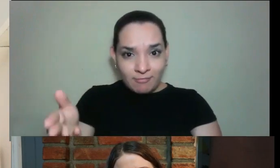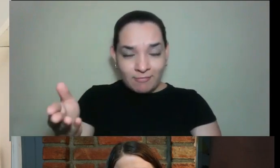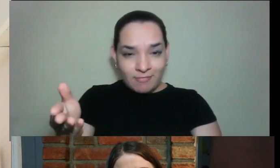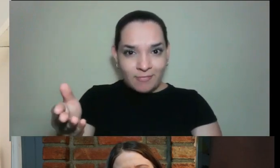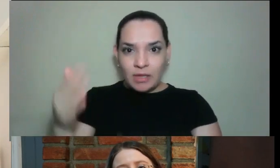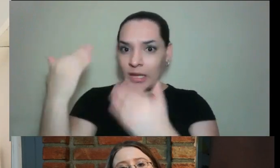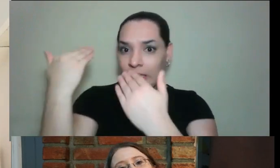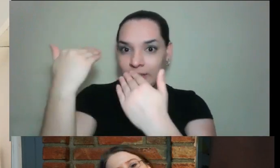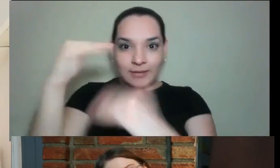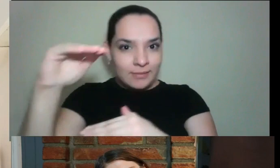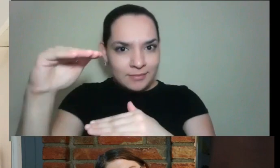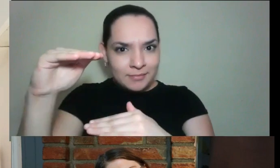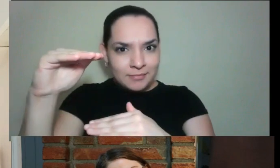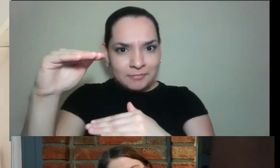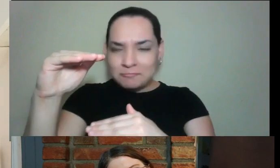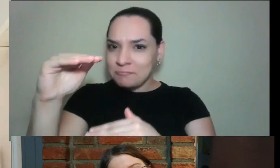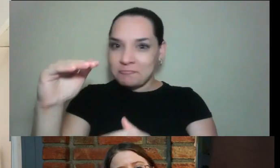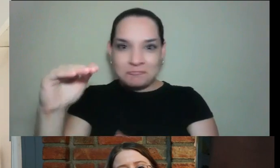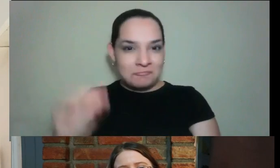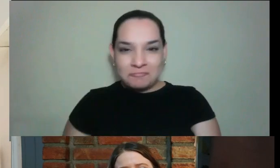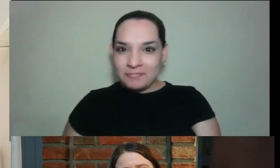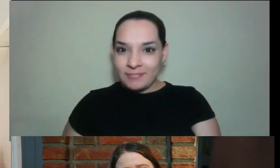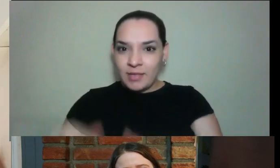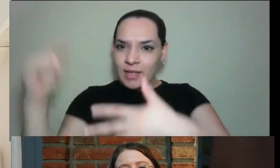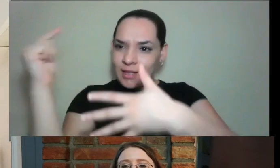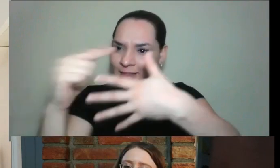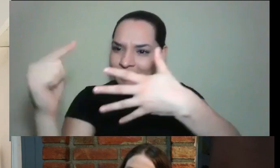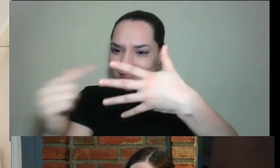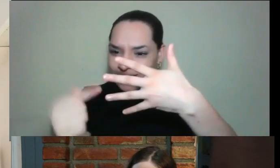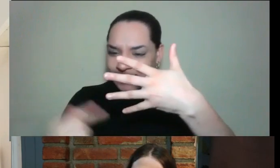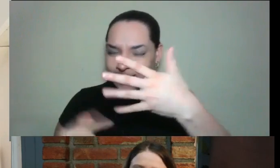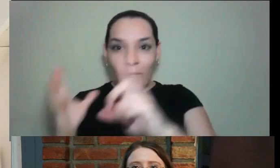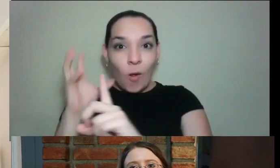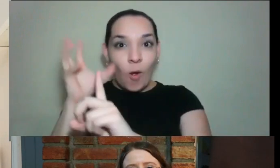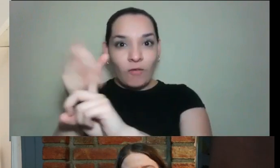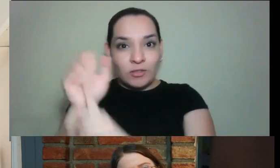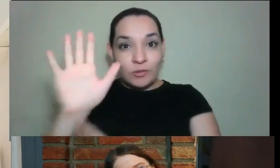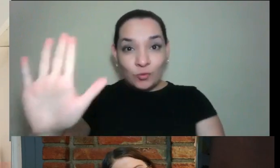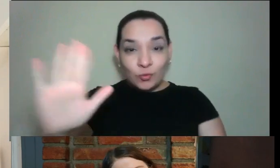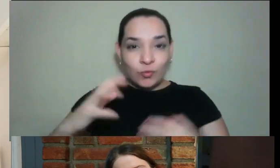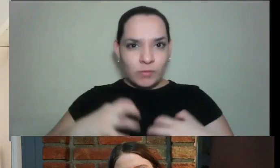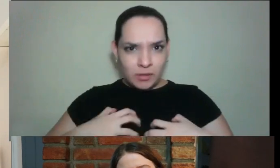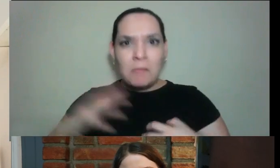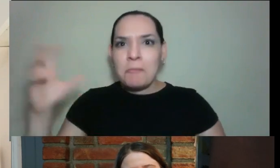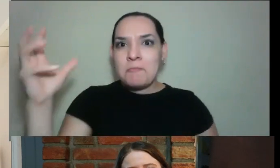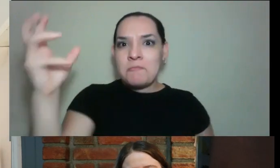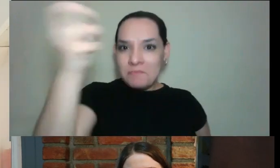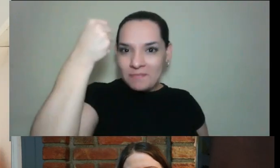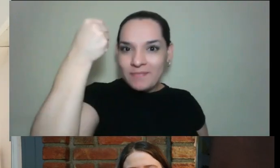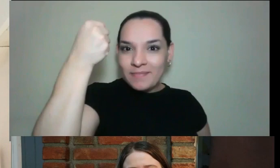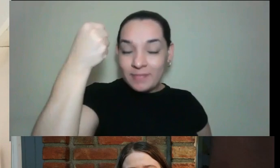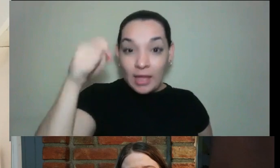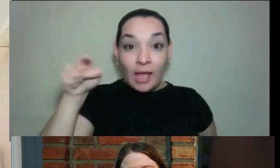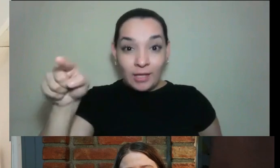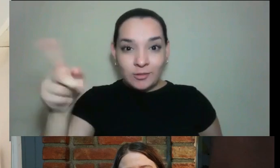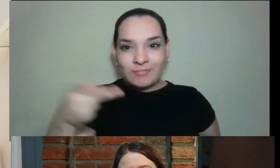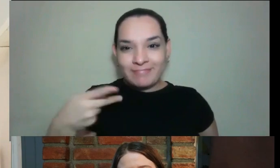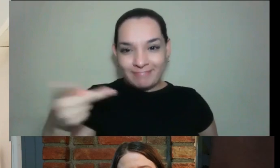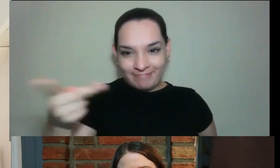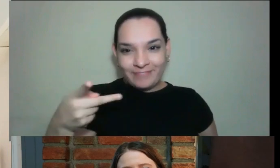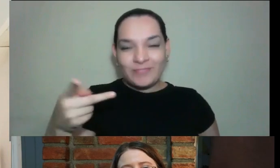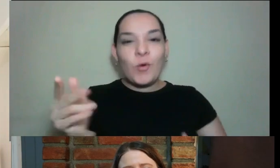frenado para lograr cumplir los objetivos de su vida. Y en eso es algo que